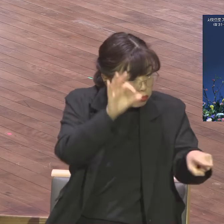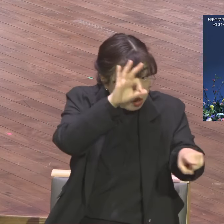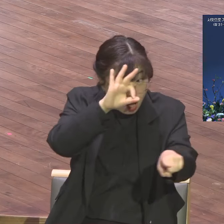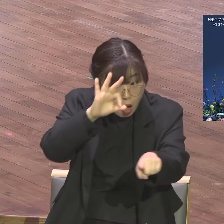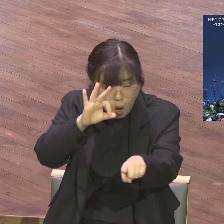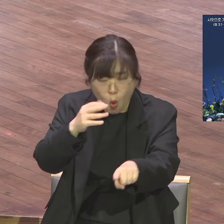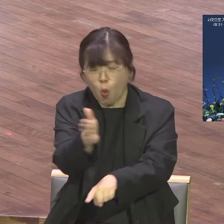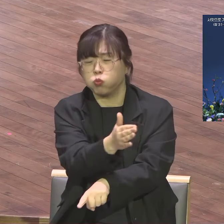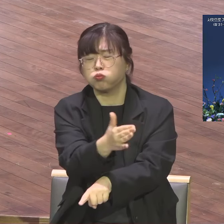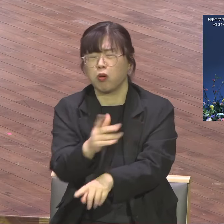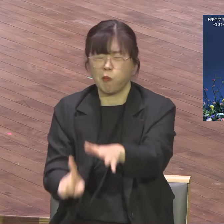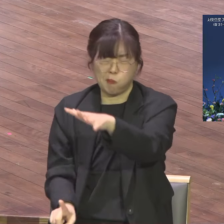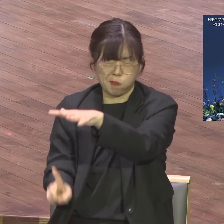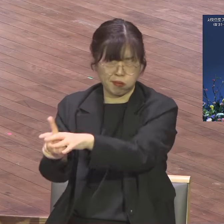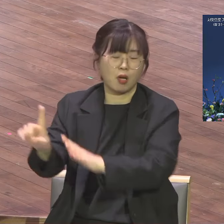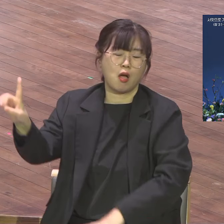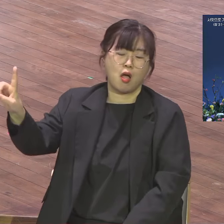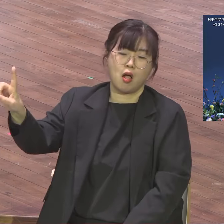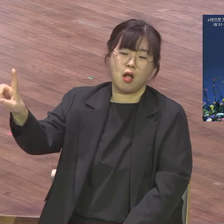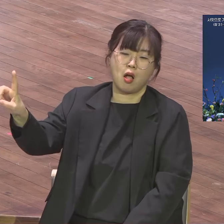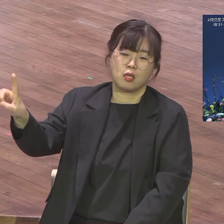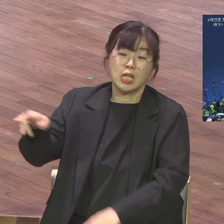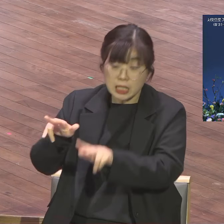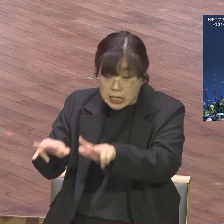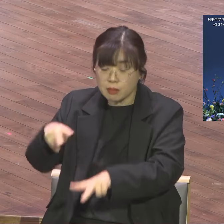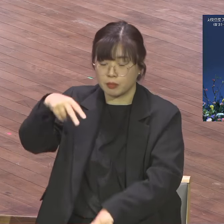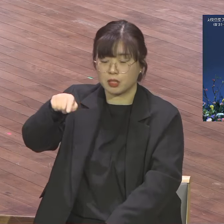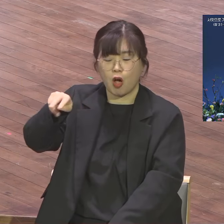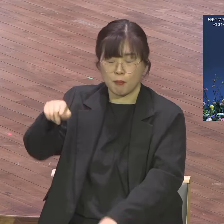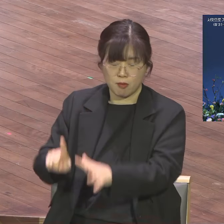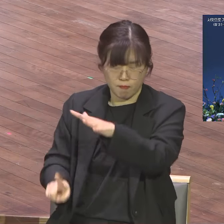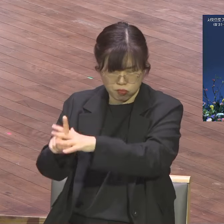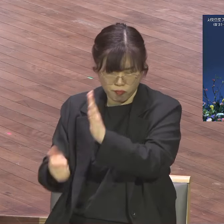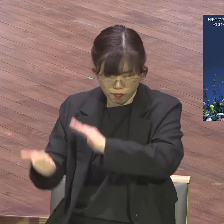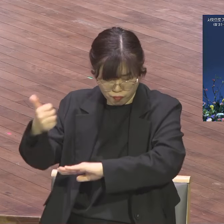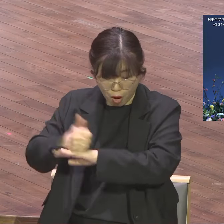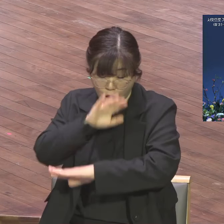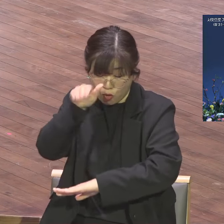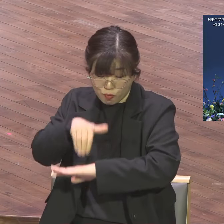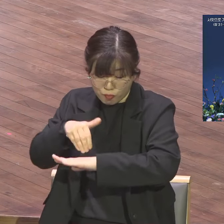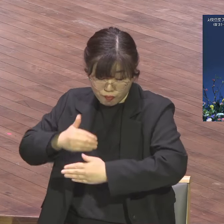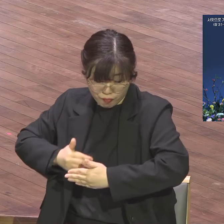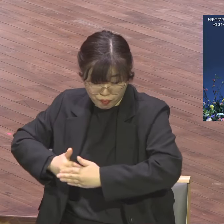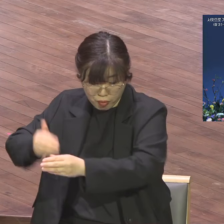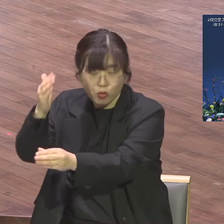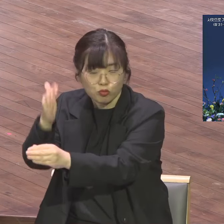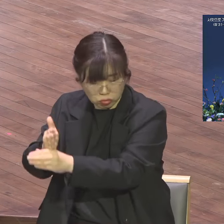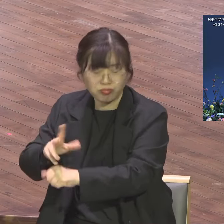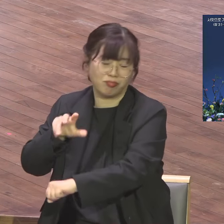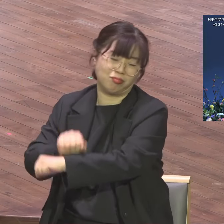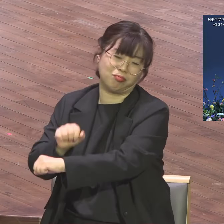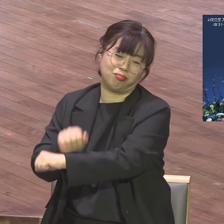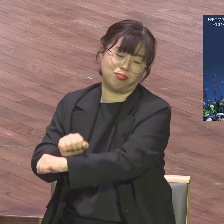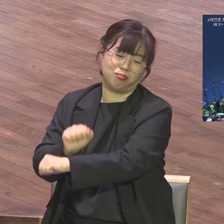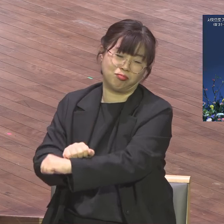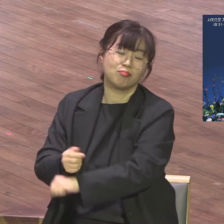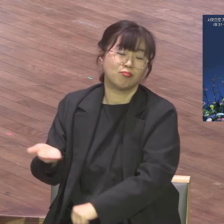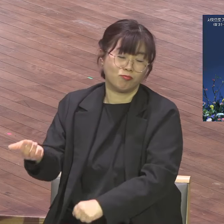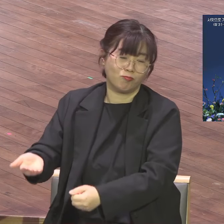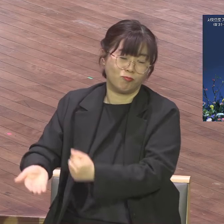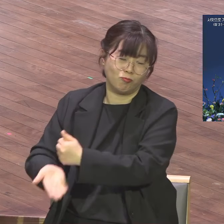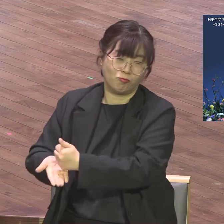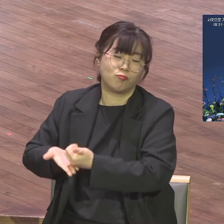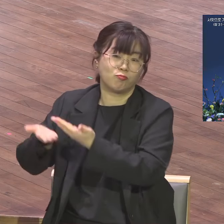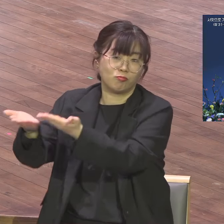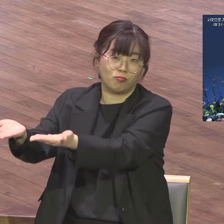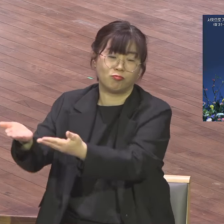서밋이야. 서밋 서밋으로 훈련 받고 있는 거예요 지금. 예스 키즈. 예스 키즈 끝나면 어디 가야 돼요? 초등학교.